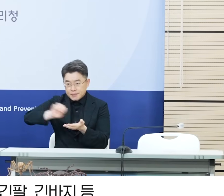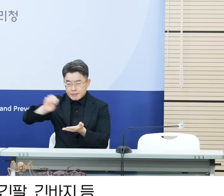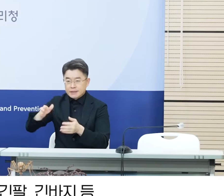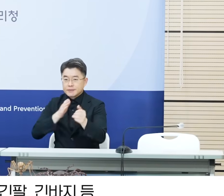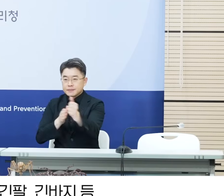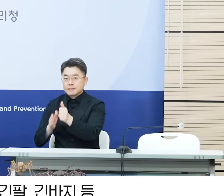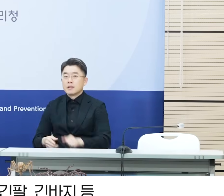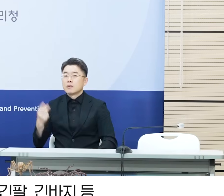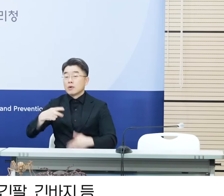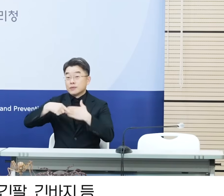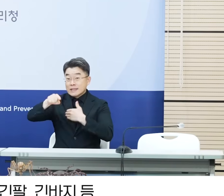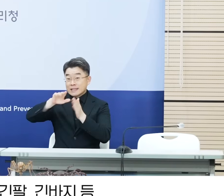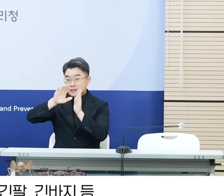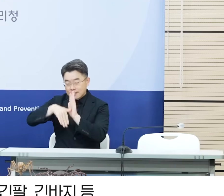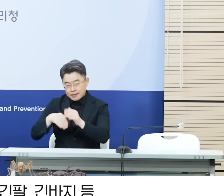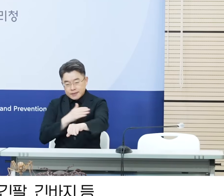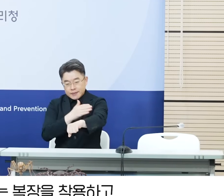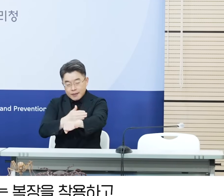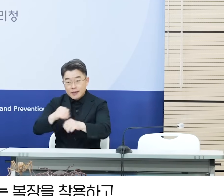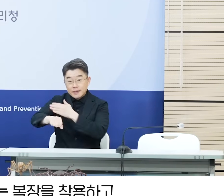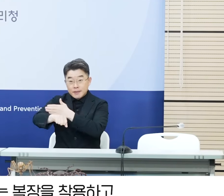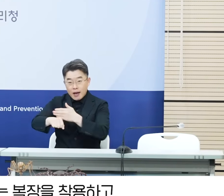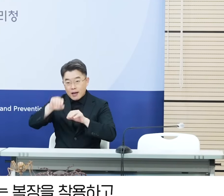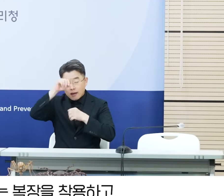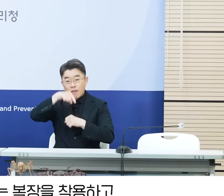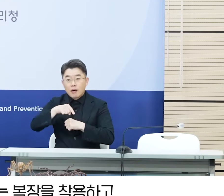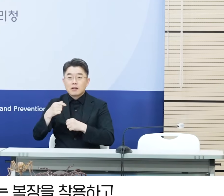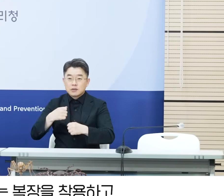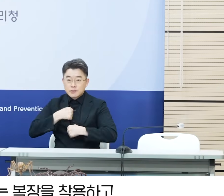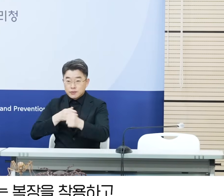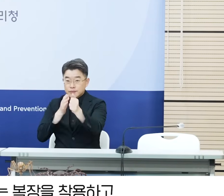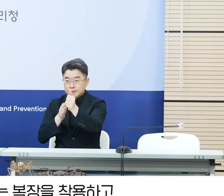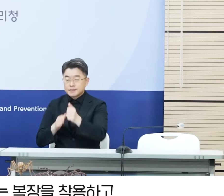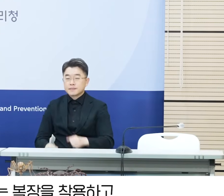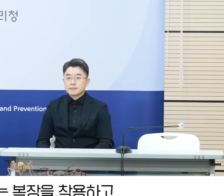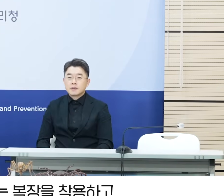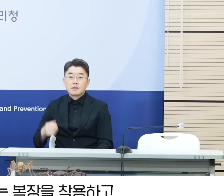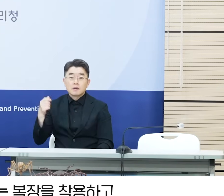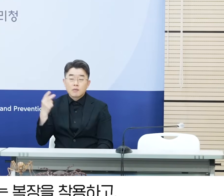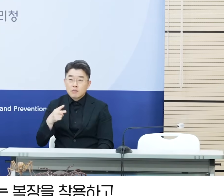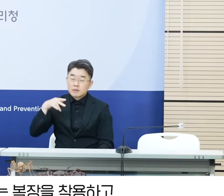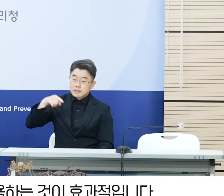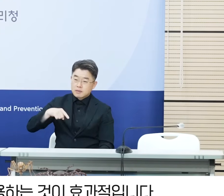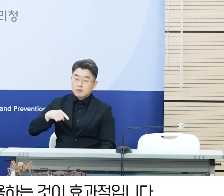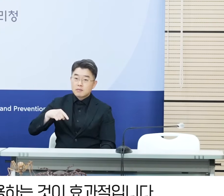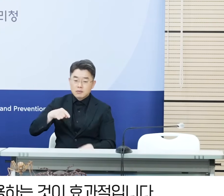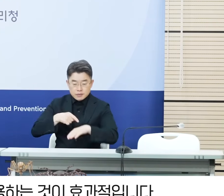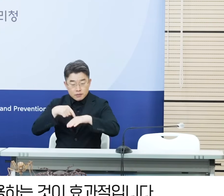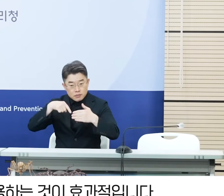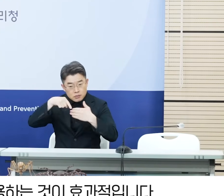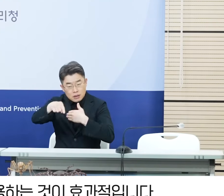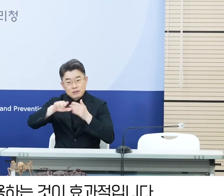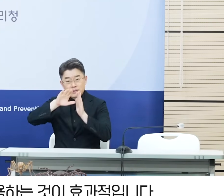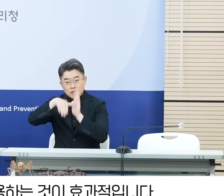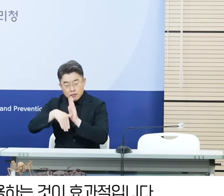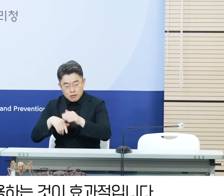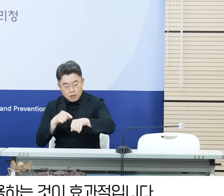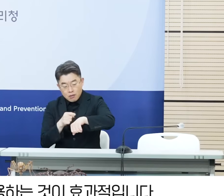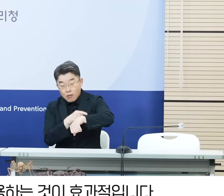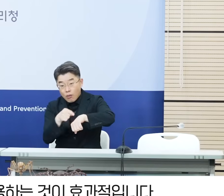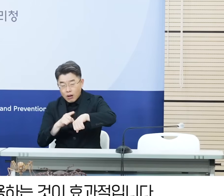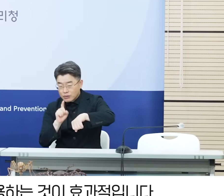또한 외출 시에는 긴팔, 긴바지 등 피부 노출을 최소화하는 복장을 착용하고 노출 부위에는